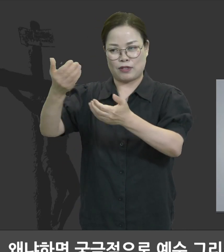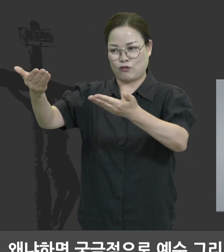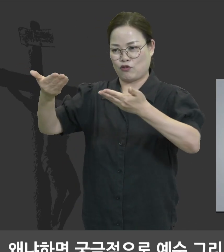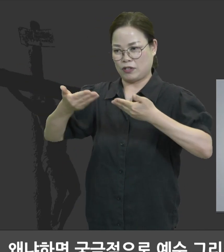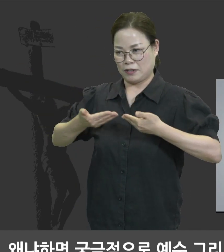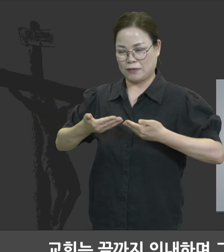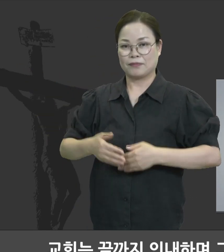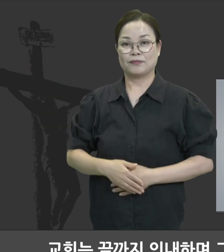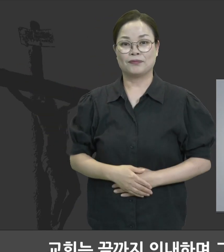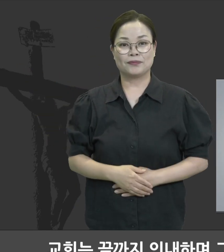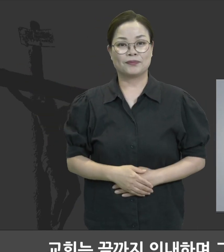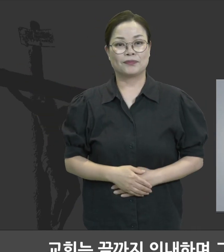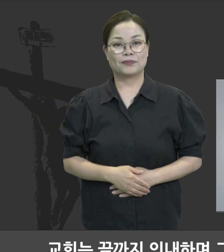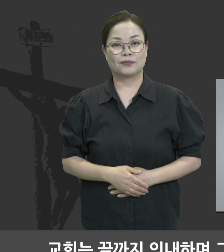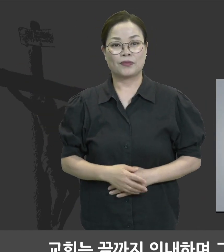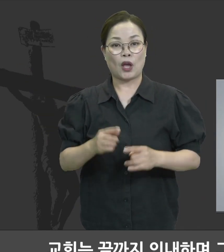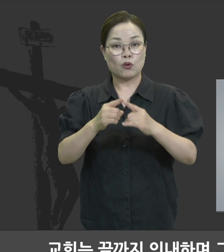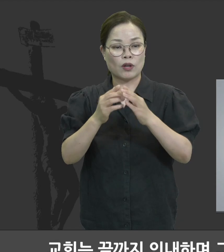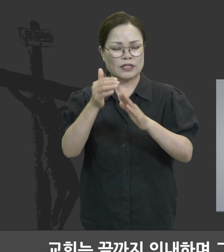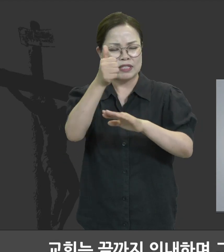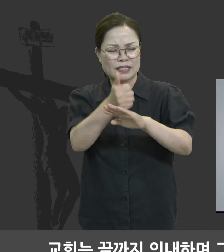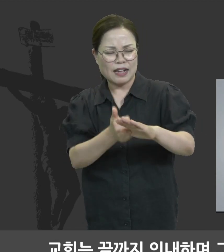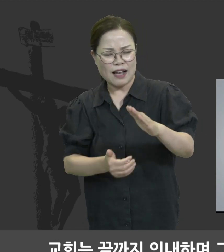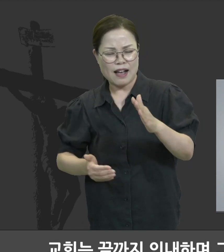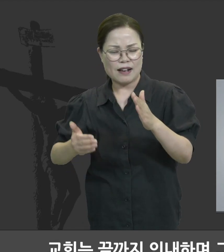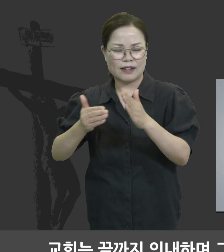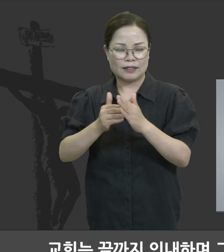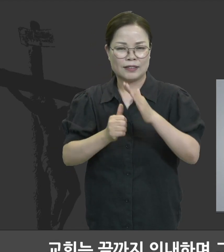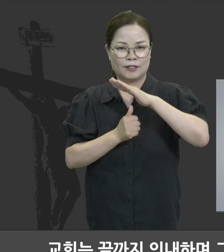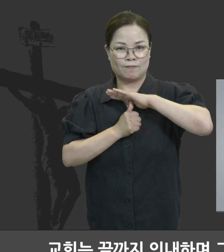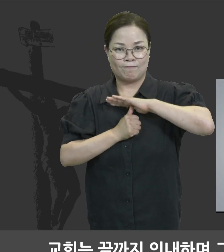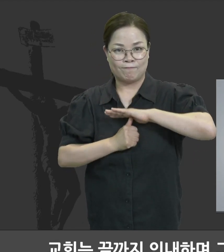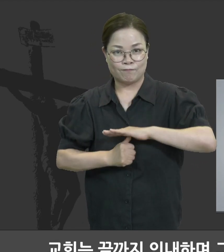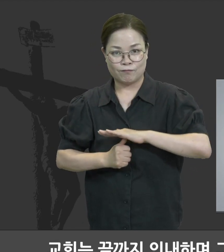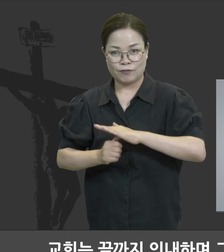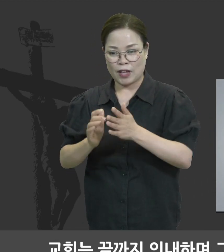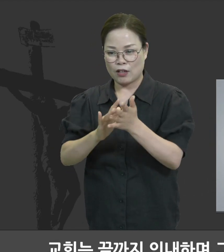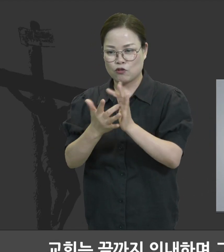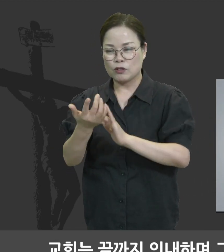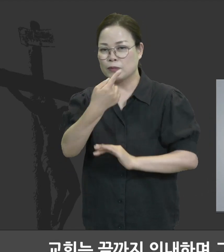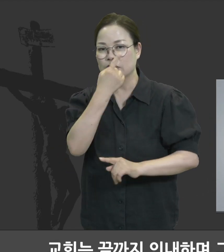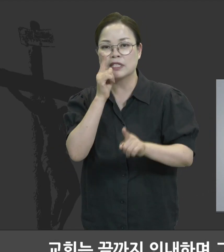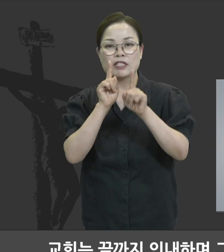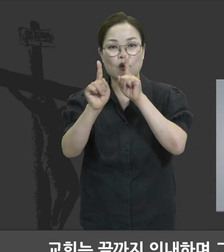때문입니다. 교회는 끝까지 인내하며 그분을